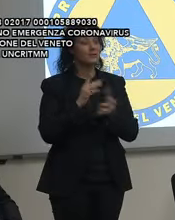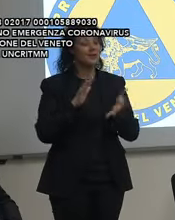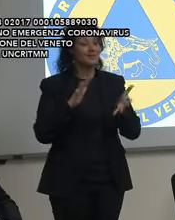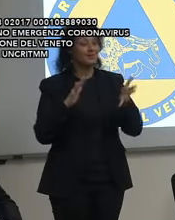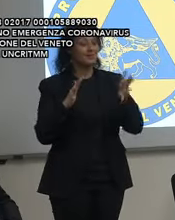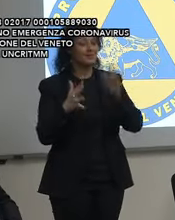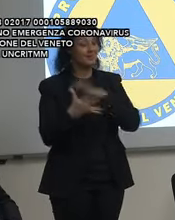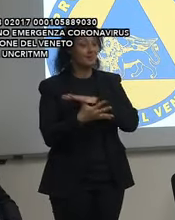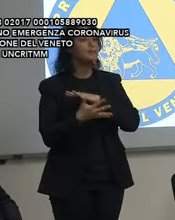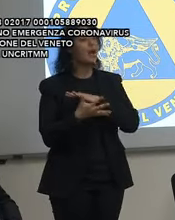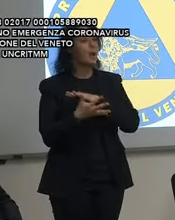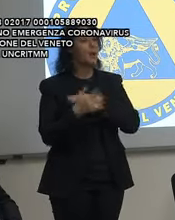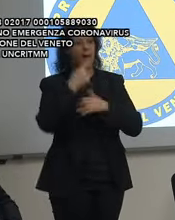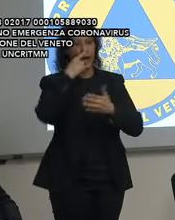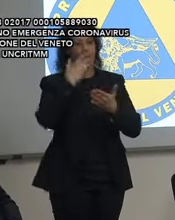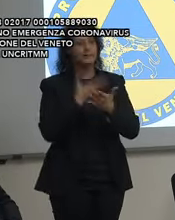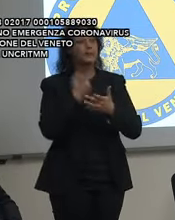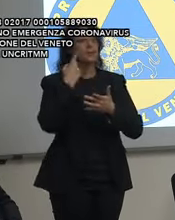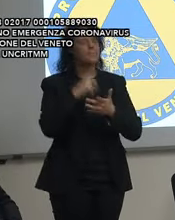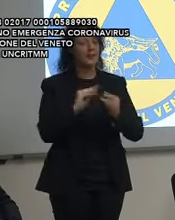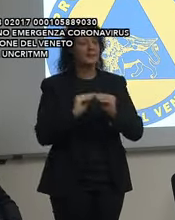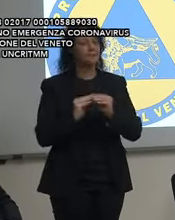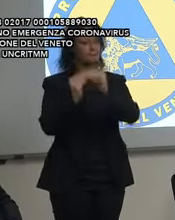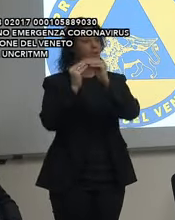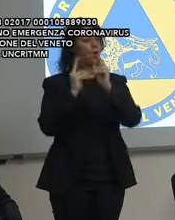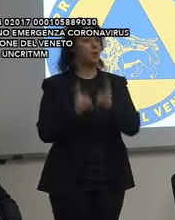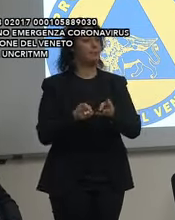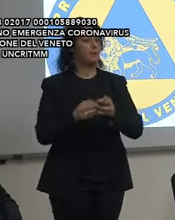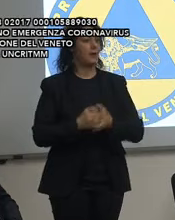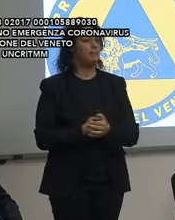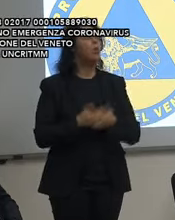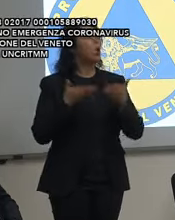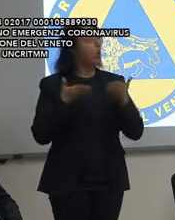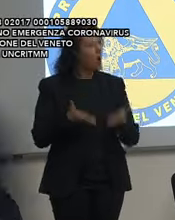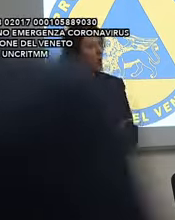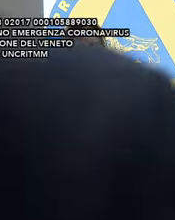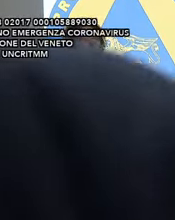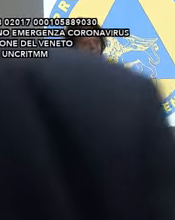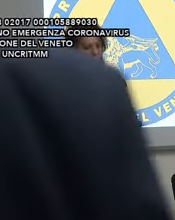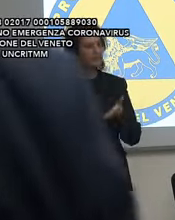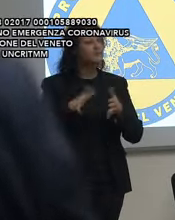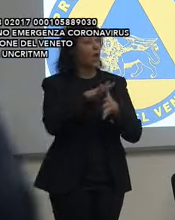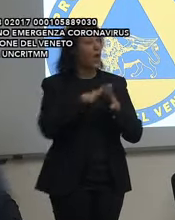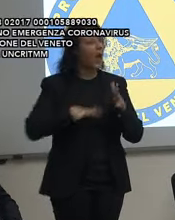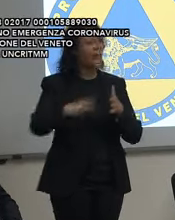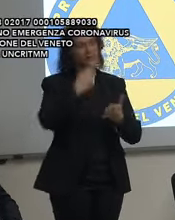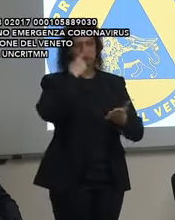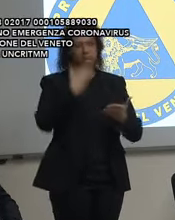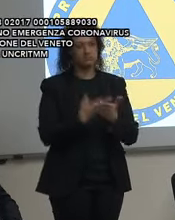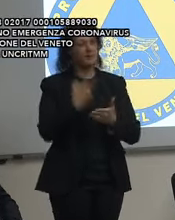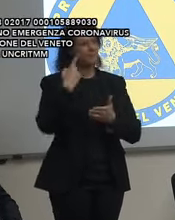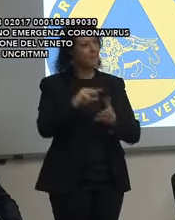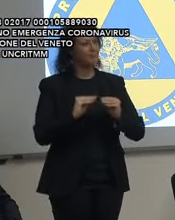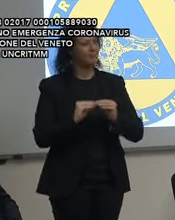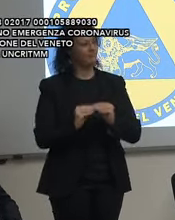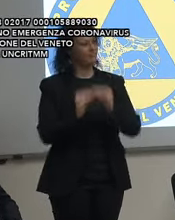poter realizzare un ospedale. E oggi quell'area è un'area dove si può realizzare un ospedale, ha tutte le